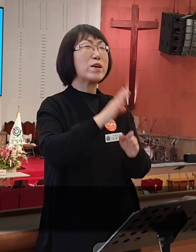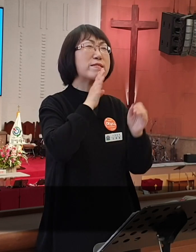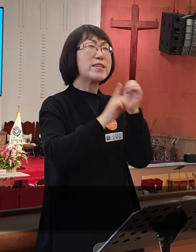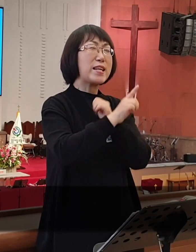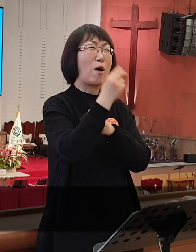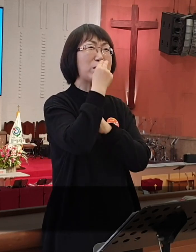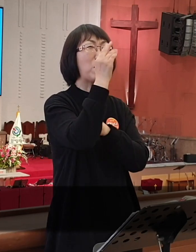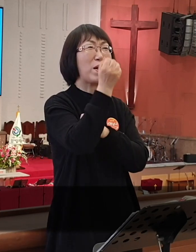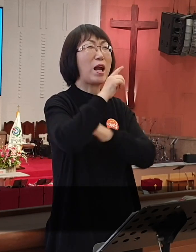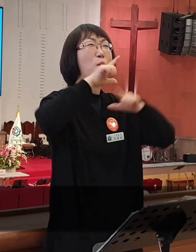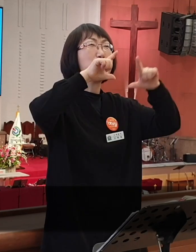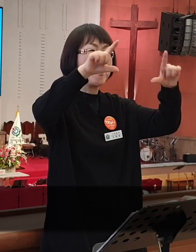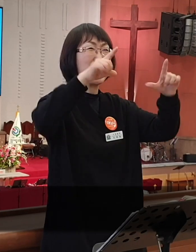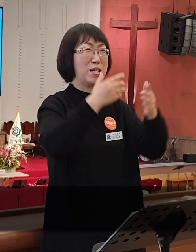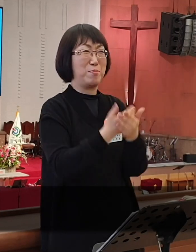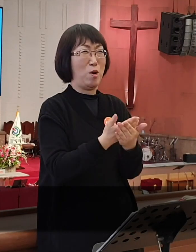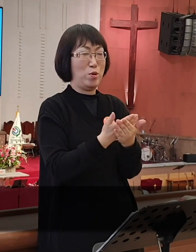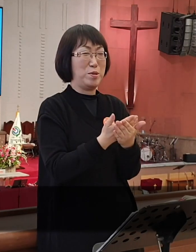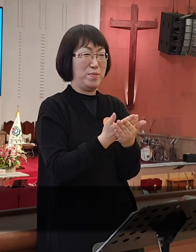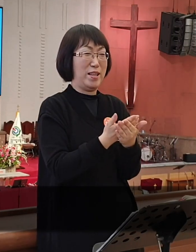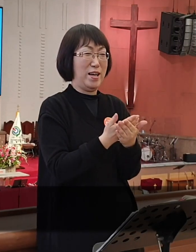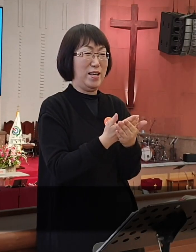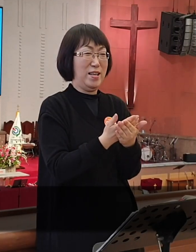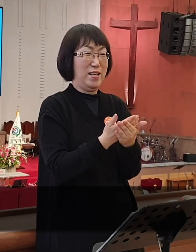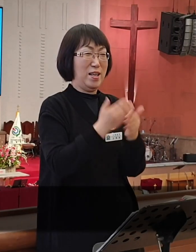진리라고 생명이라고 주님이 말씀하십니다.